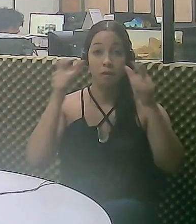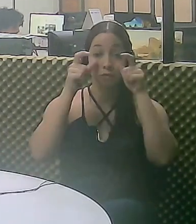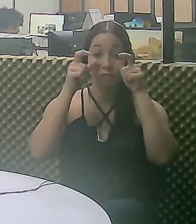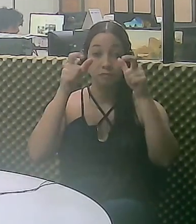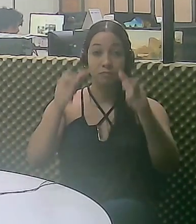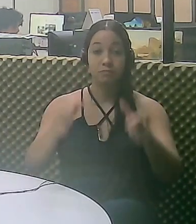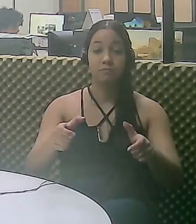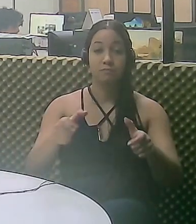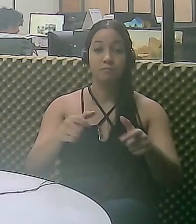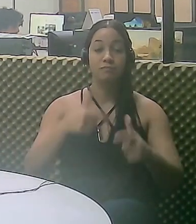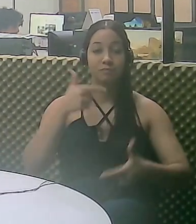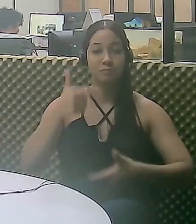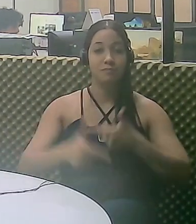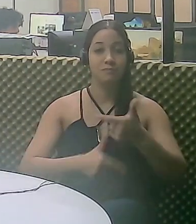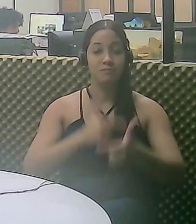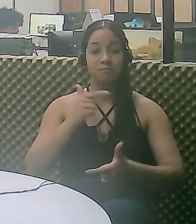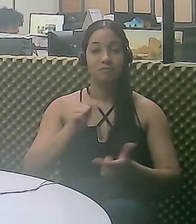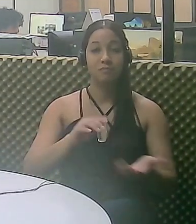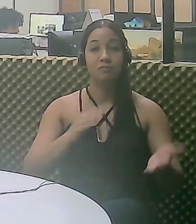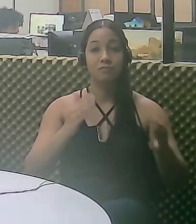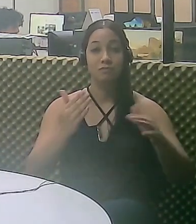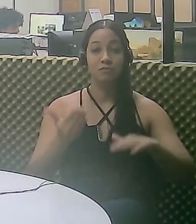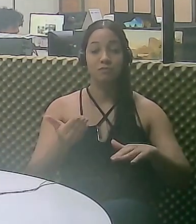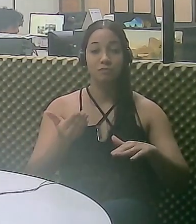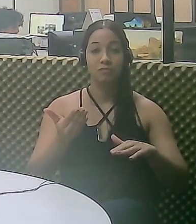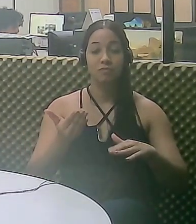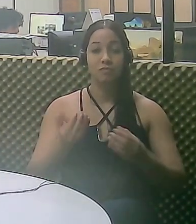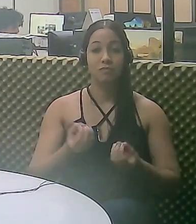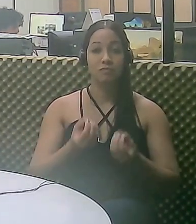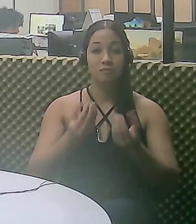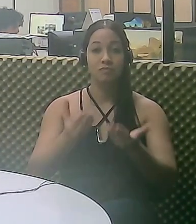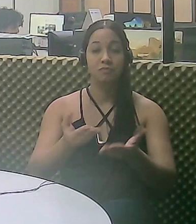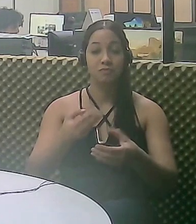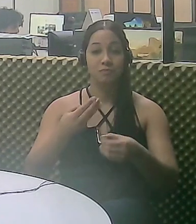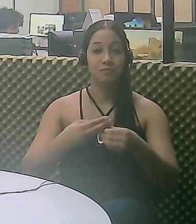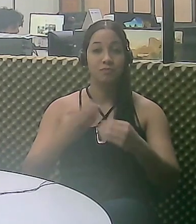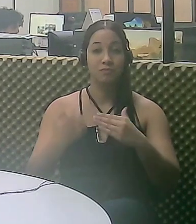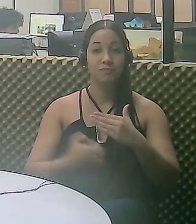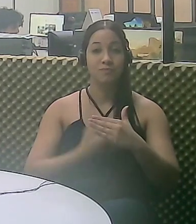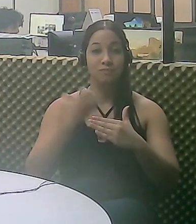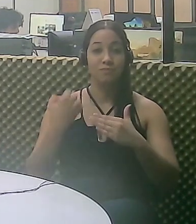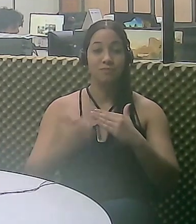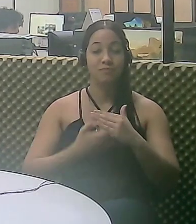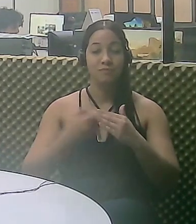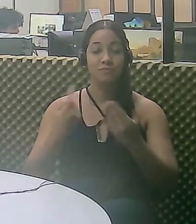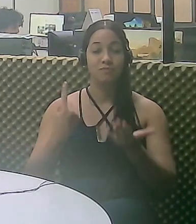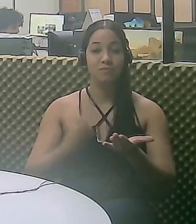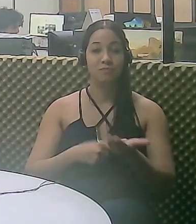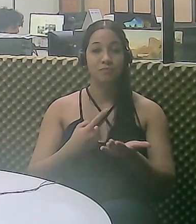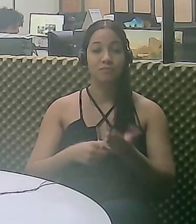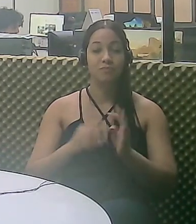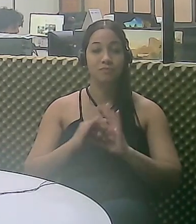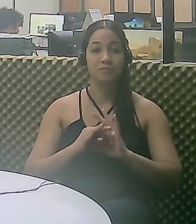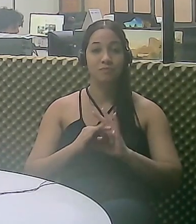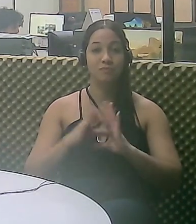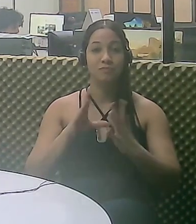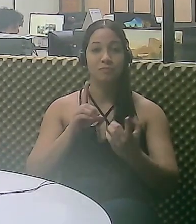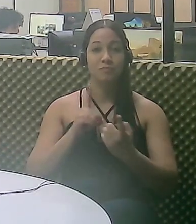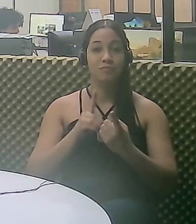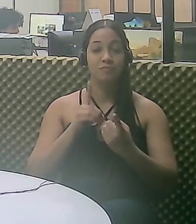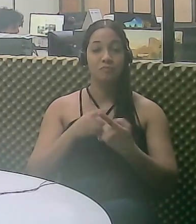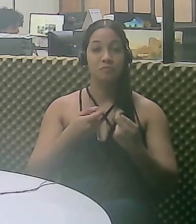interessadas. Os serviços funerários são concedidos pelo município às empresas habilitadas para que realizem o